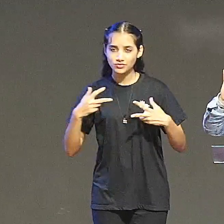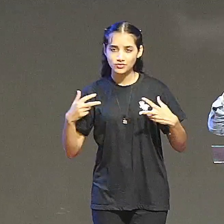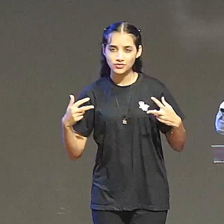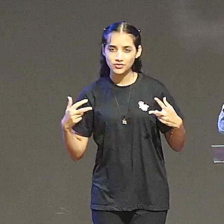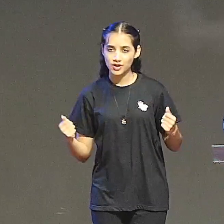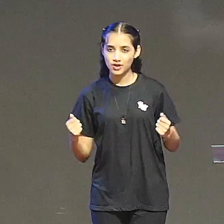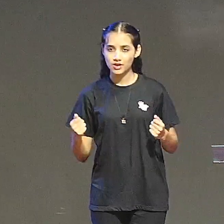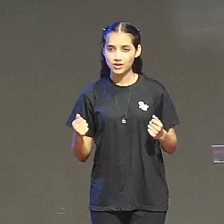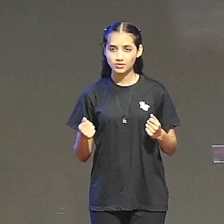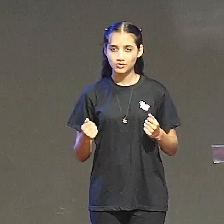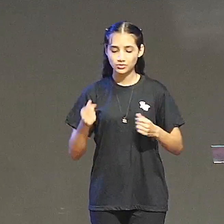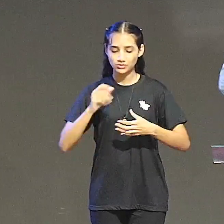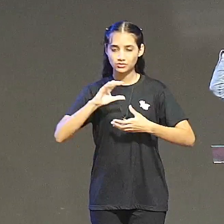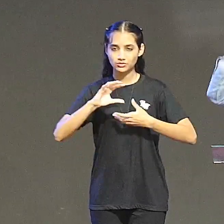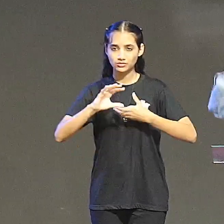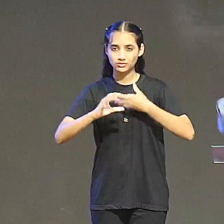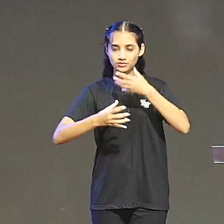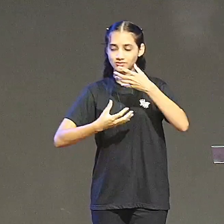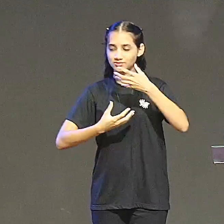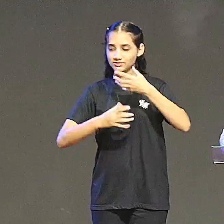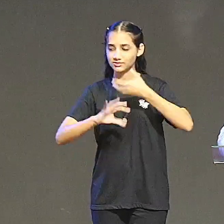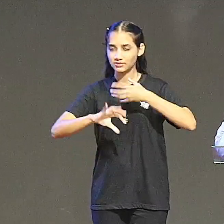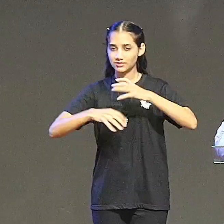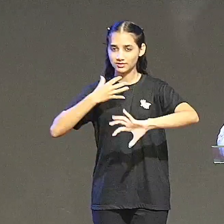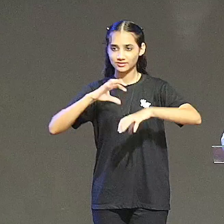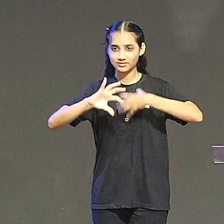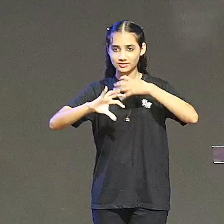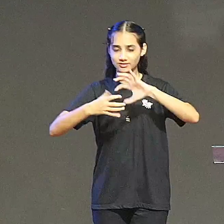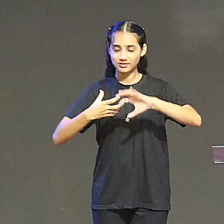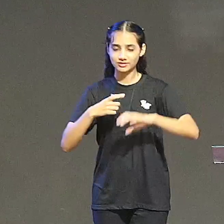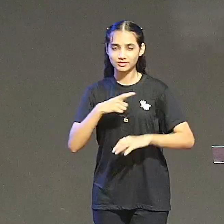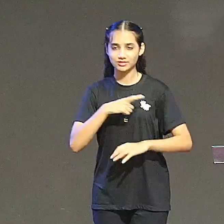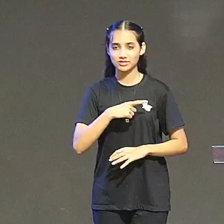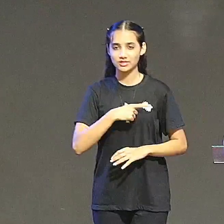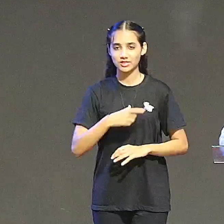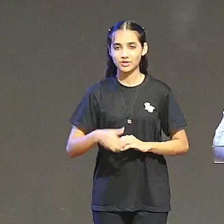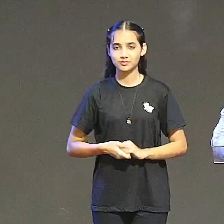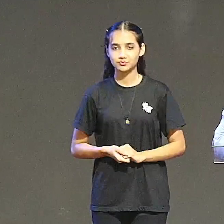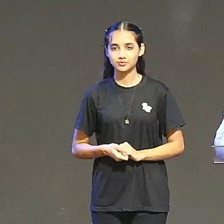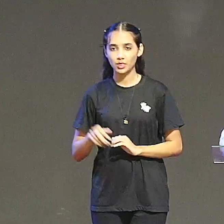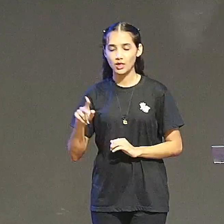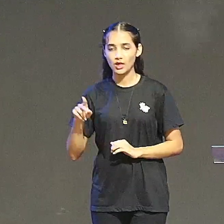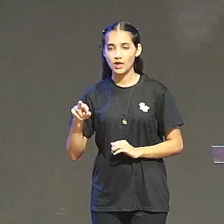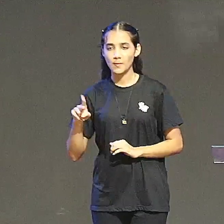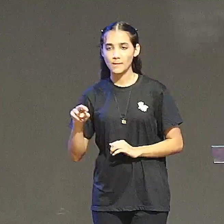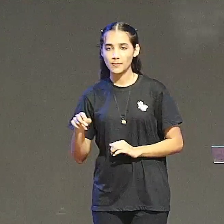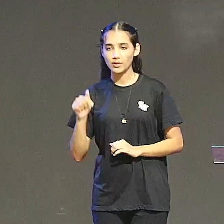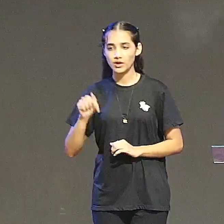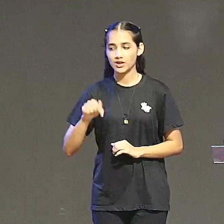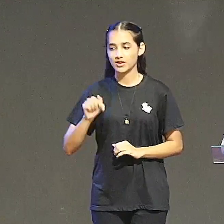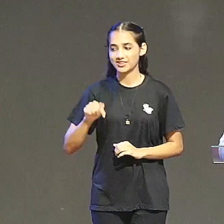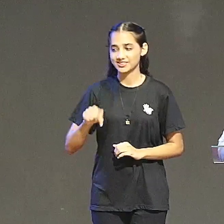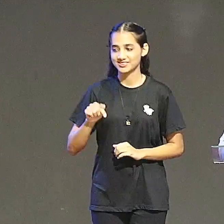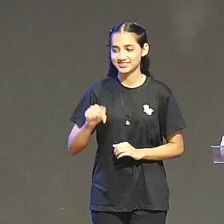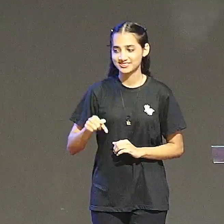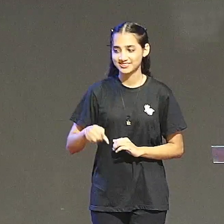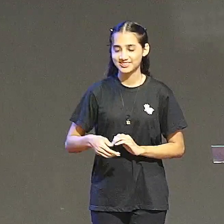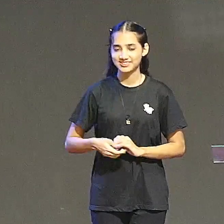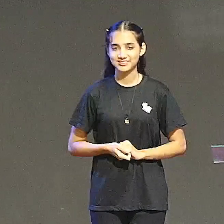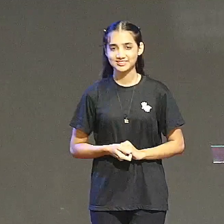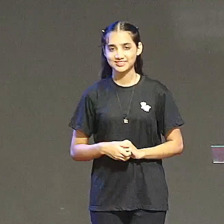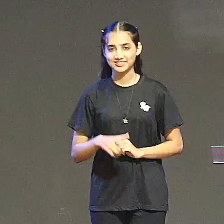chama Sérgio por exemplo de Pai cadê irmão Sérgio né fala pai Sérgio aa